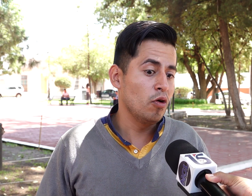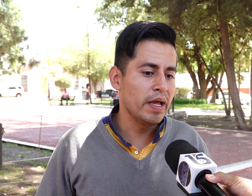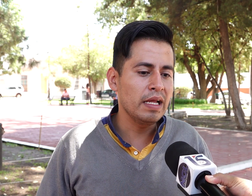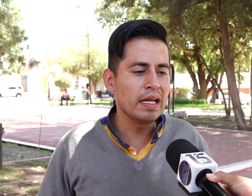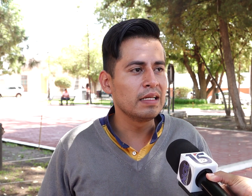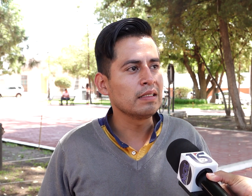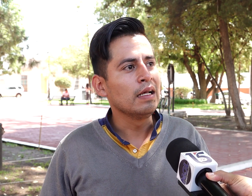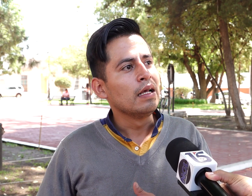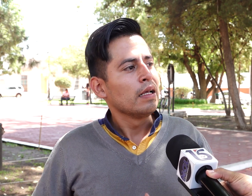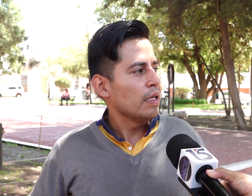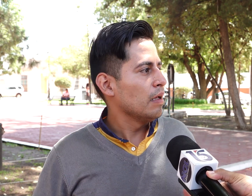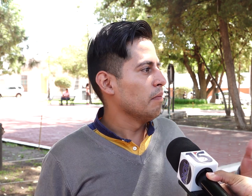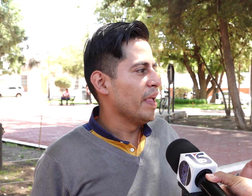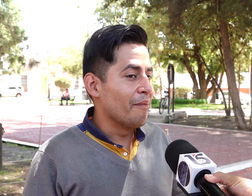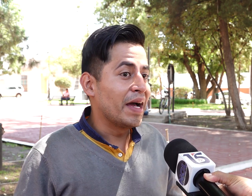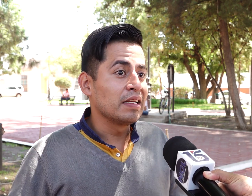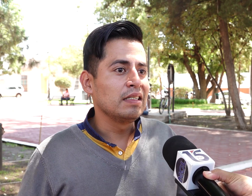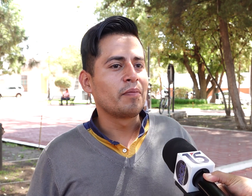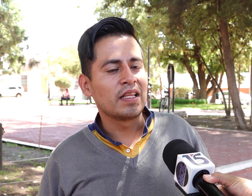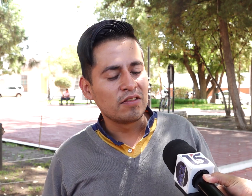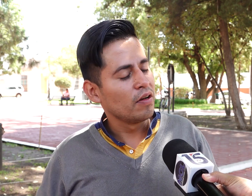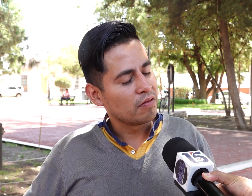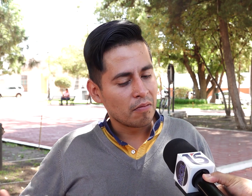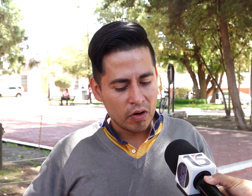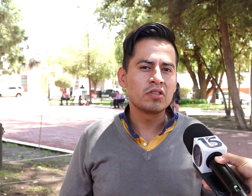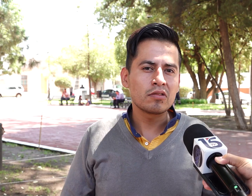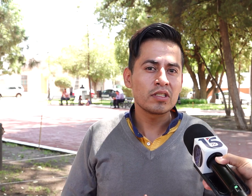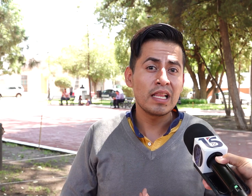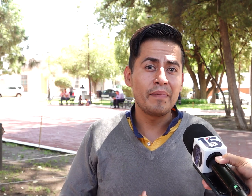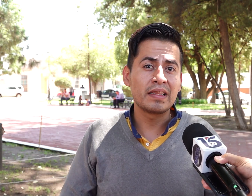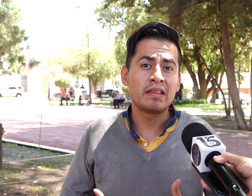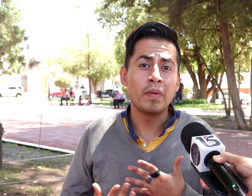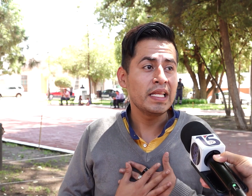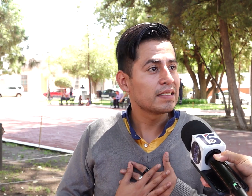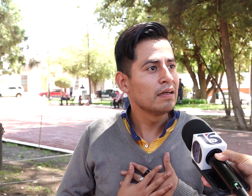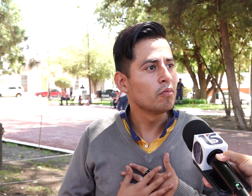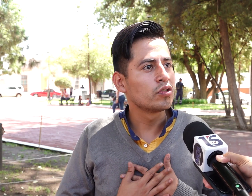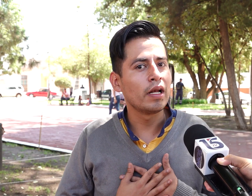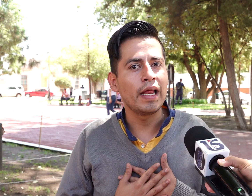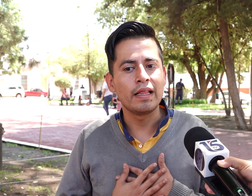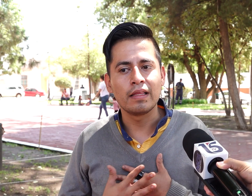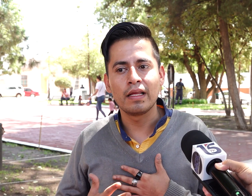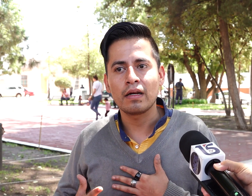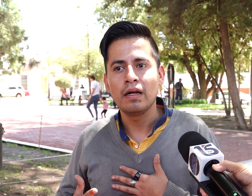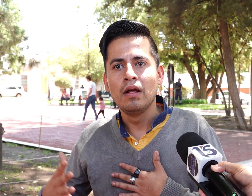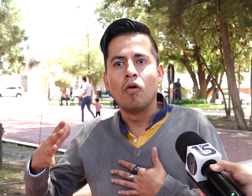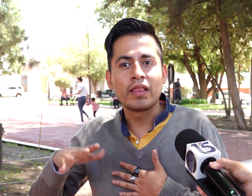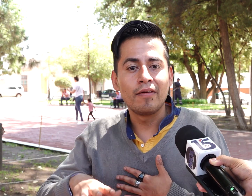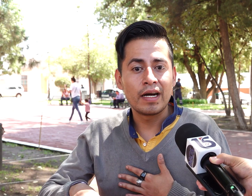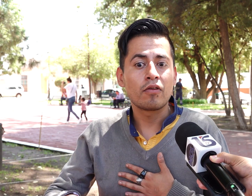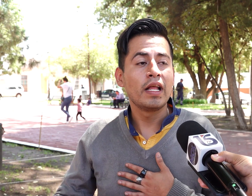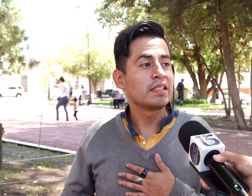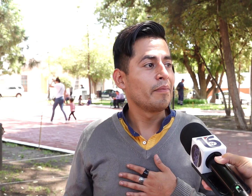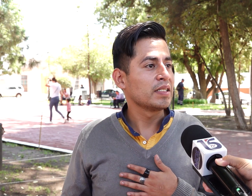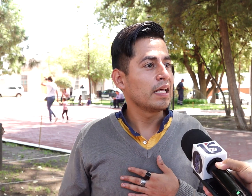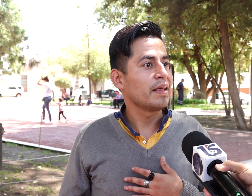el idioma inglés y en varias interpretaciones. Entonces, creo que esa es la parte que te humaniza mucho el entender o el